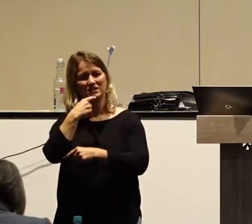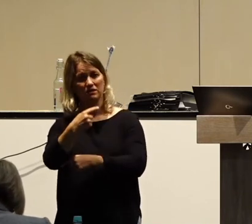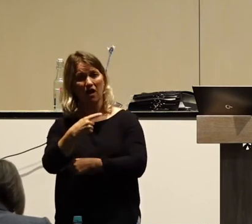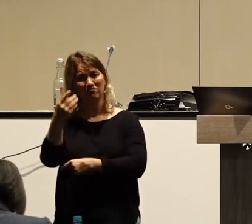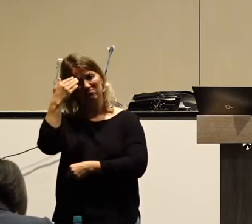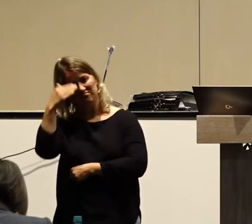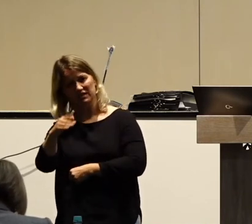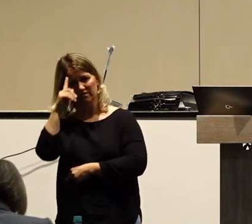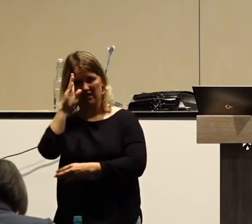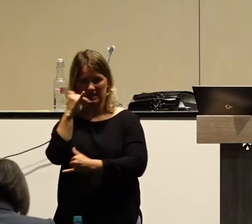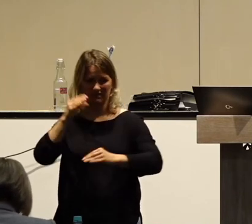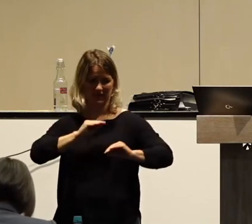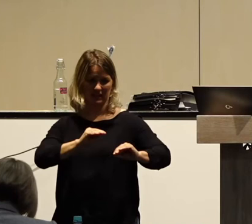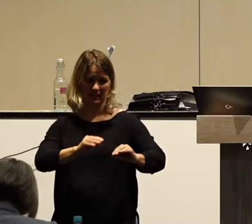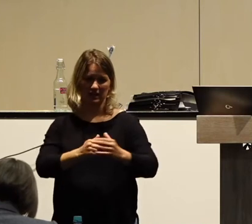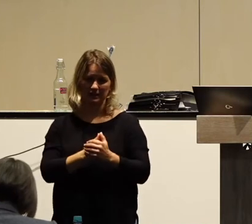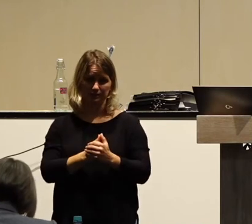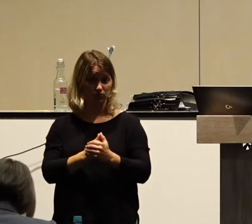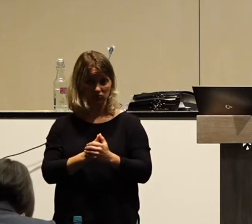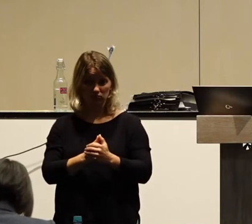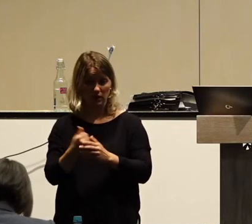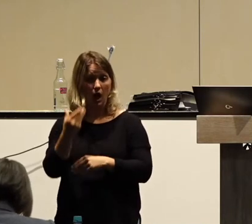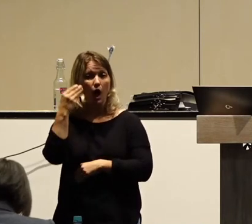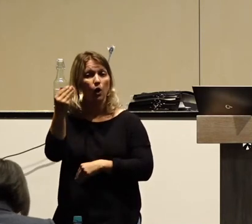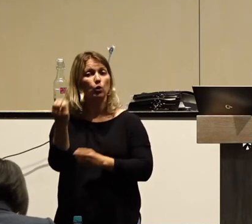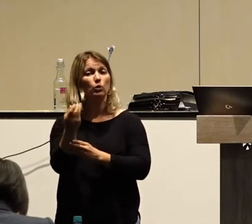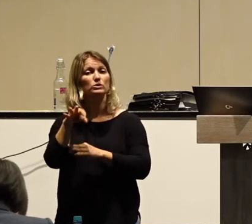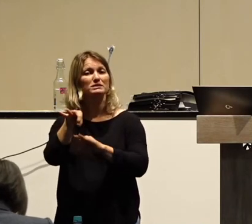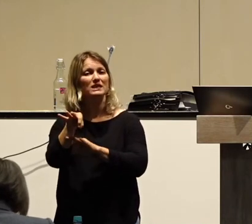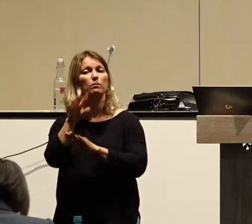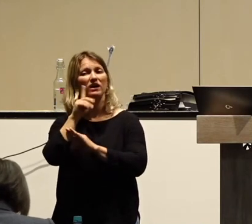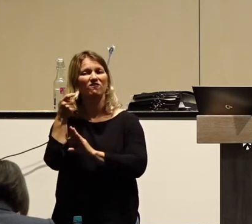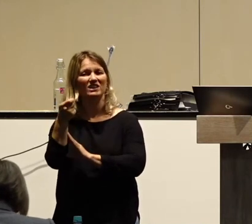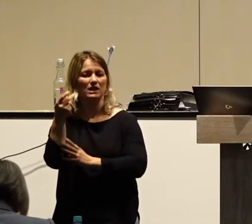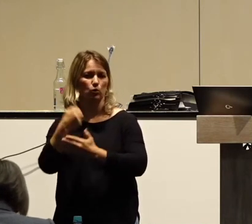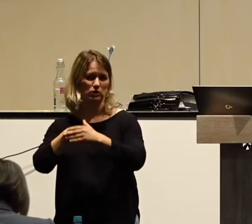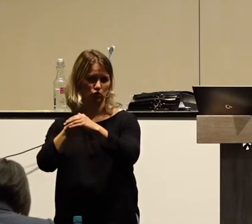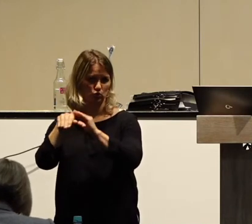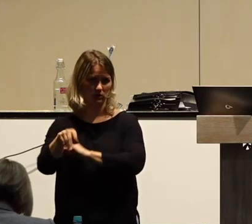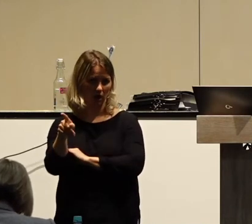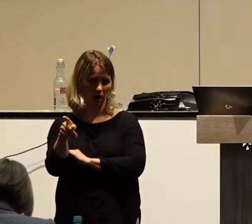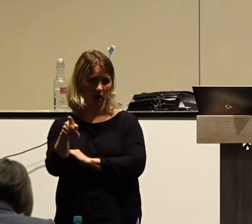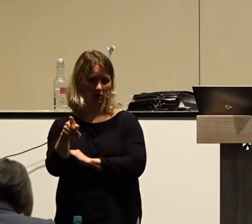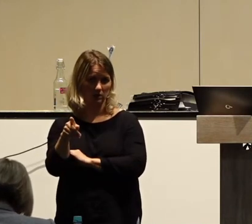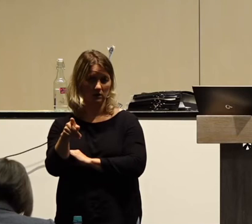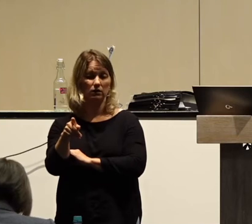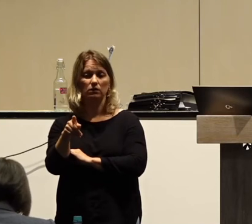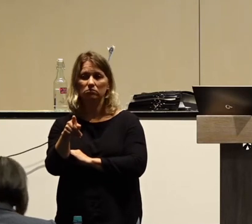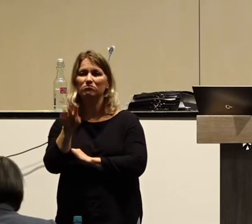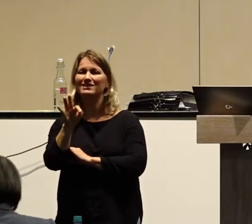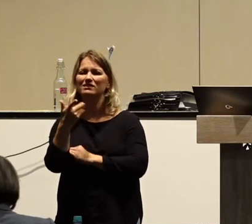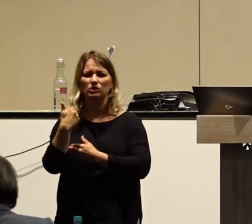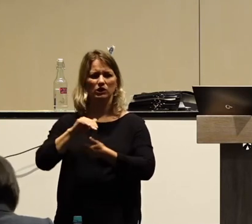auch, und da gibt es auch die finanzielle Unterstützung vom Kultusministerium, die können auch die kommunalen bzw.